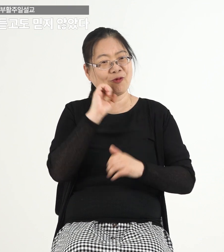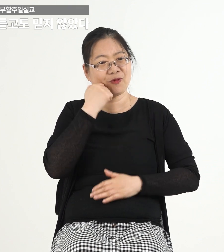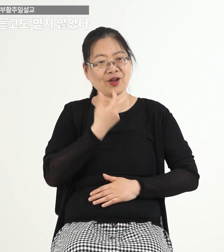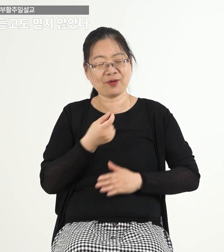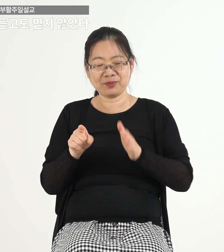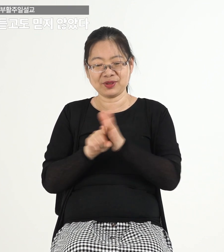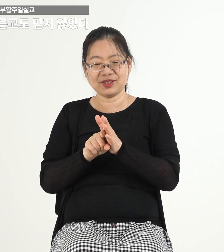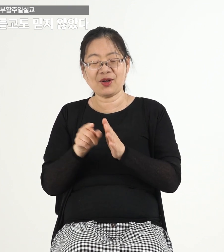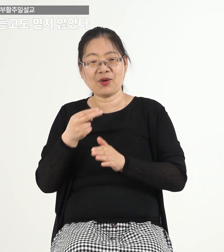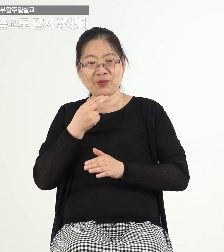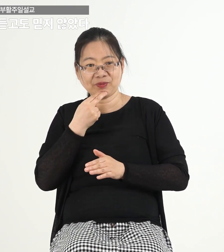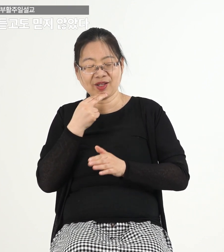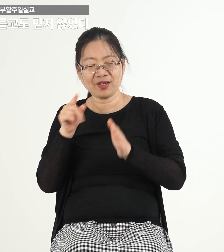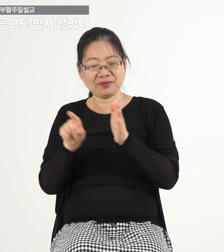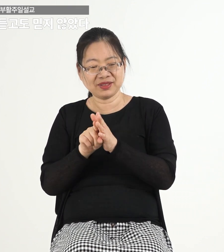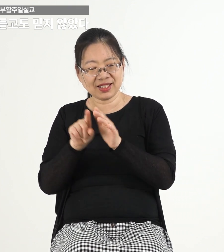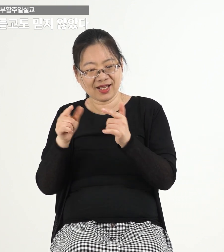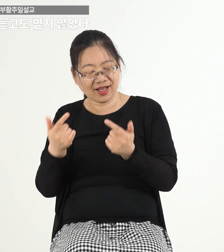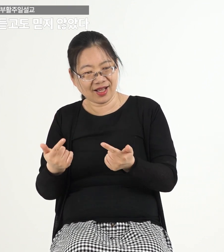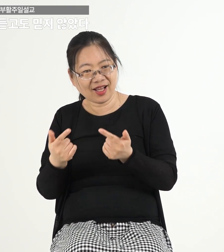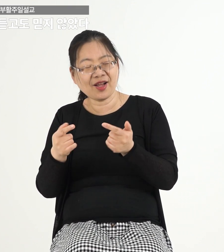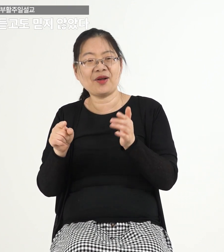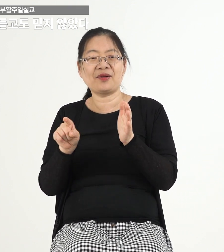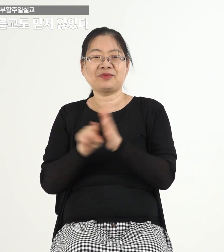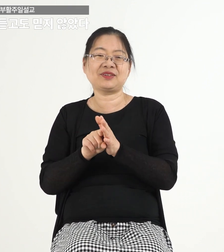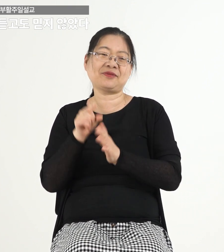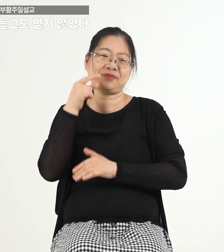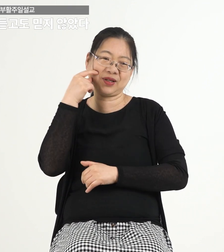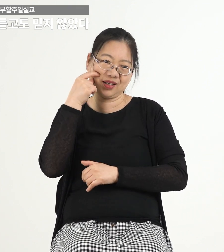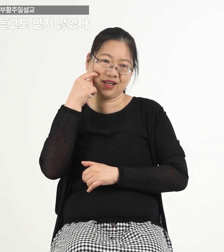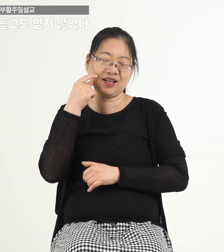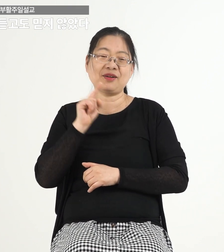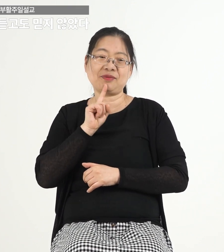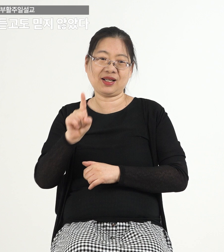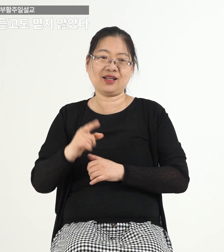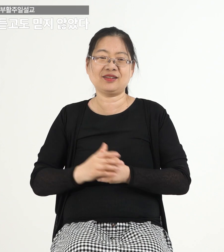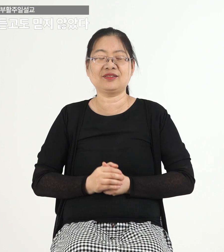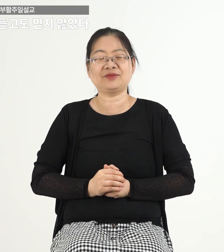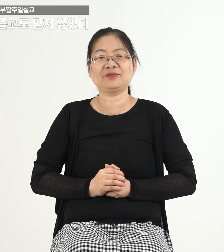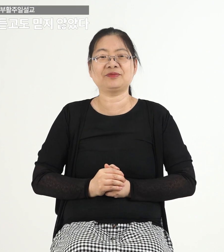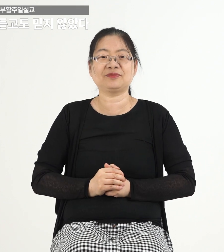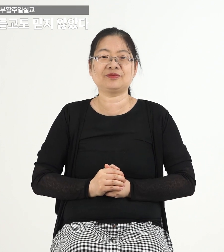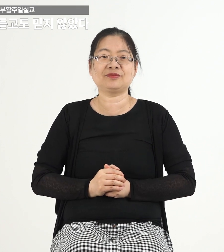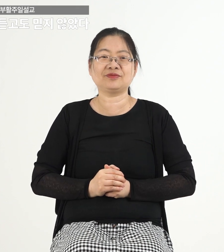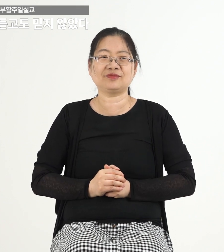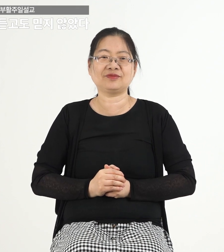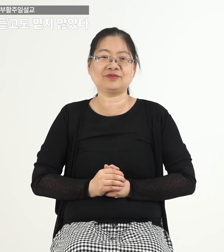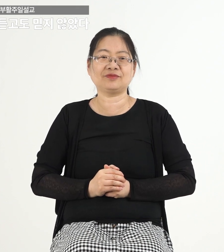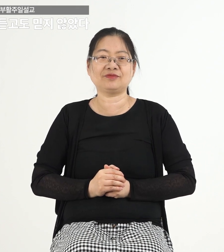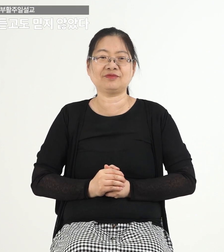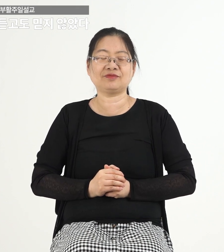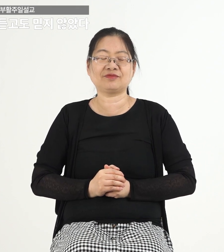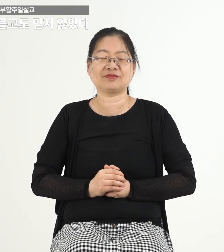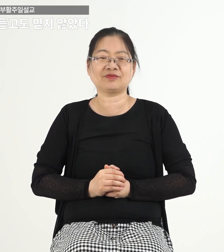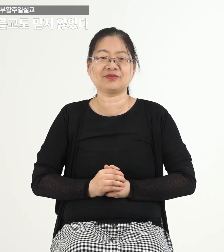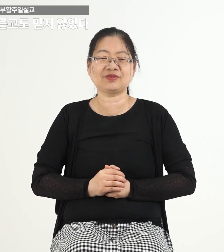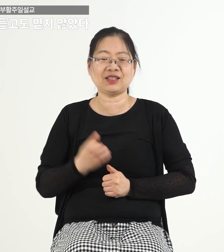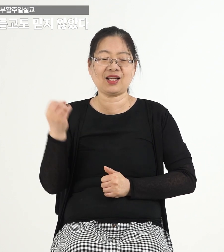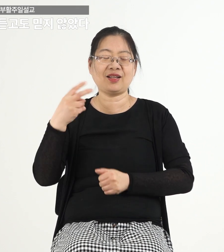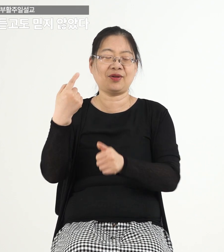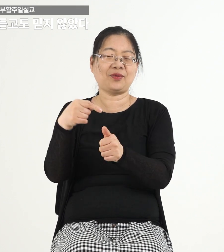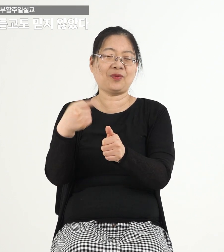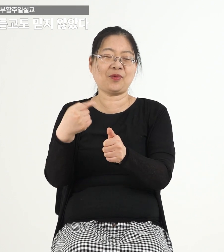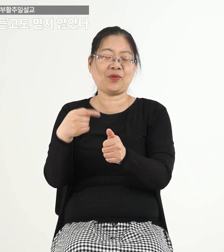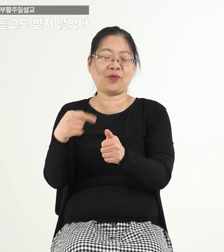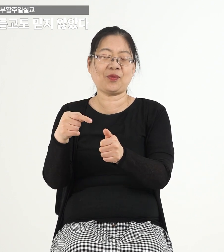믿지 아니함이로라, 믿지 아니하니라, 믿지 않았다. 이거 재교육을 해야